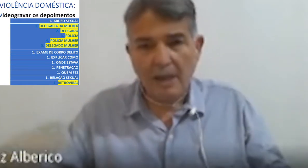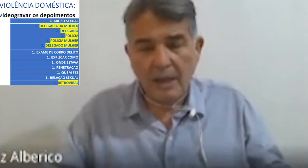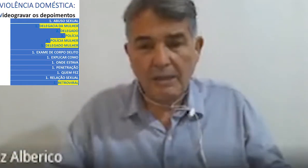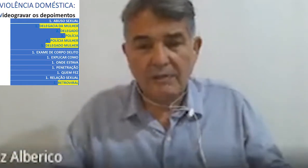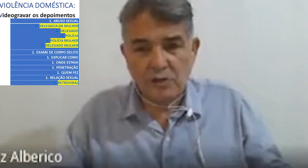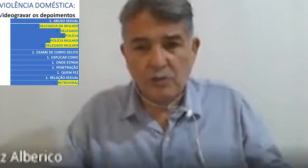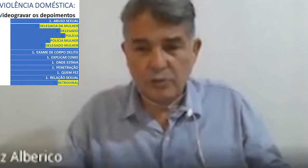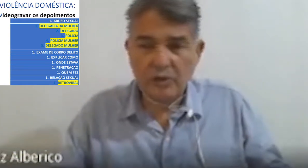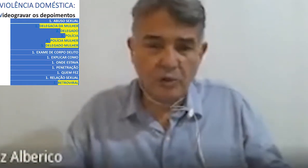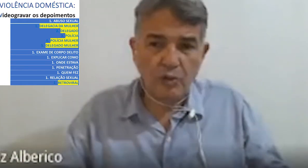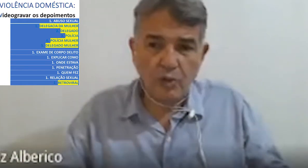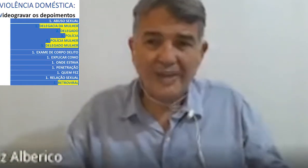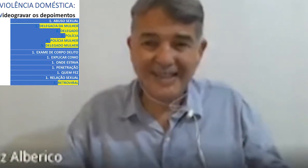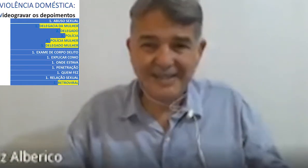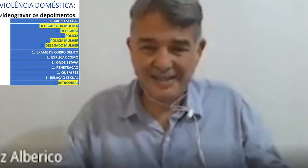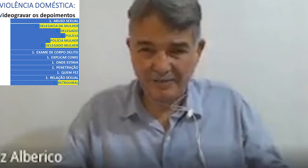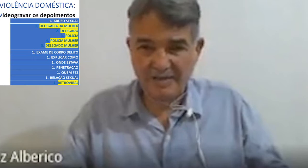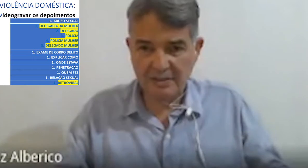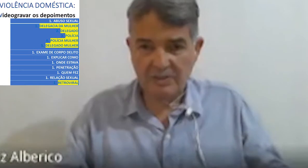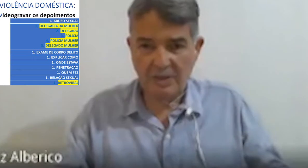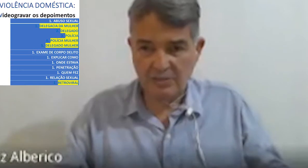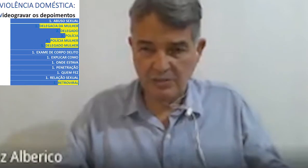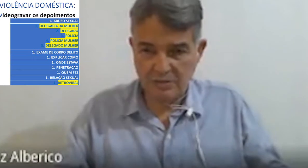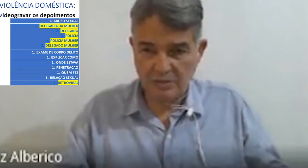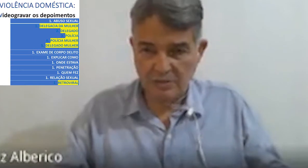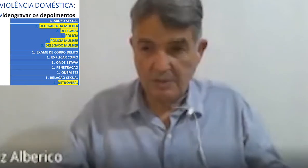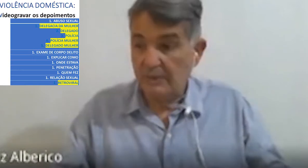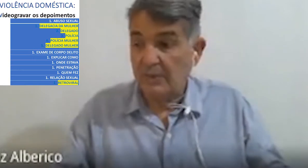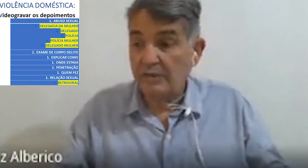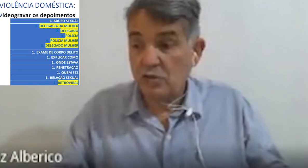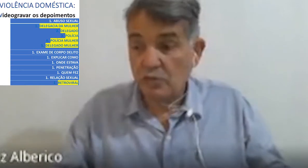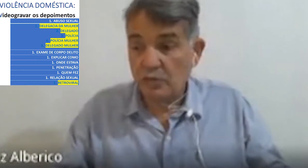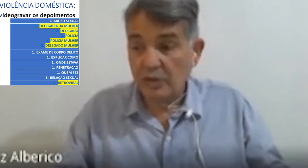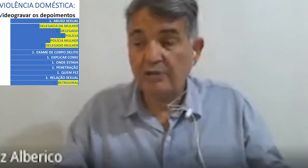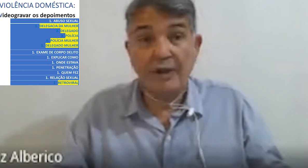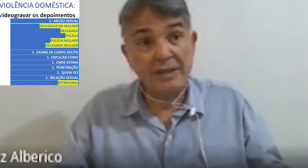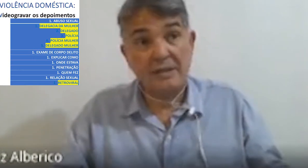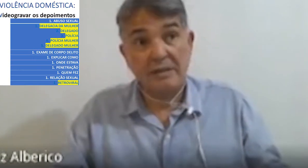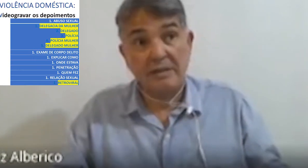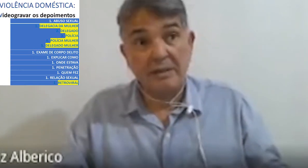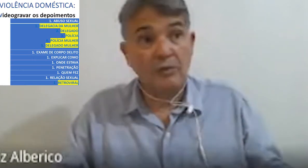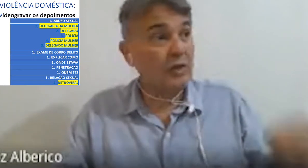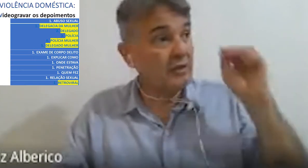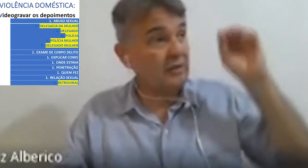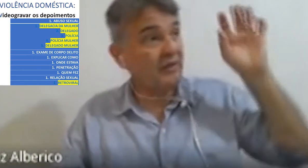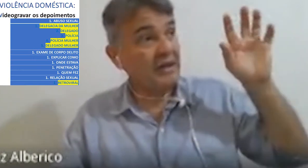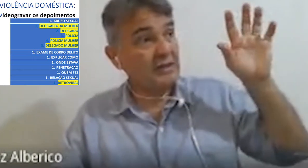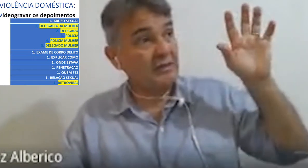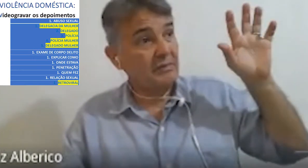E teve surdo que colocou criança fazendo sexo. Teve surdo que fez do jeito que se faz.